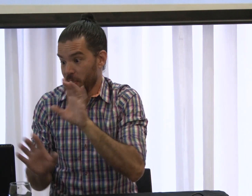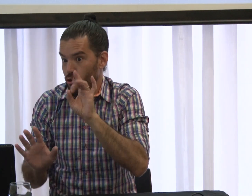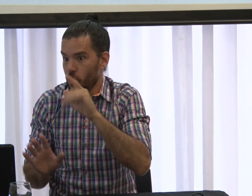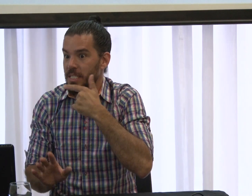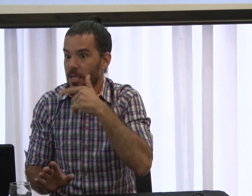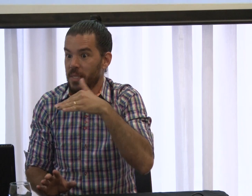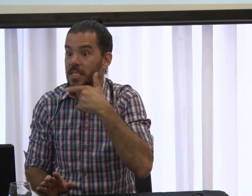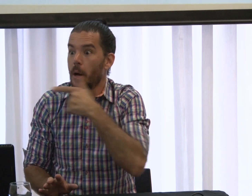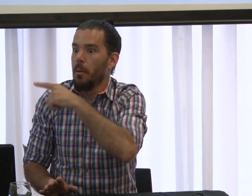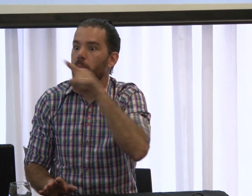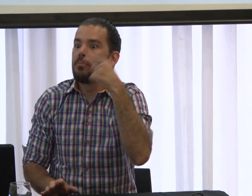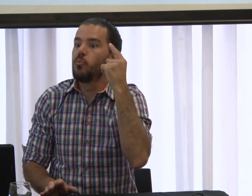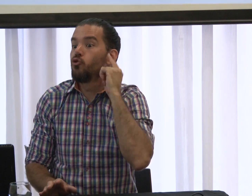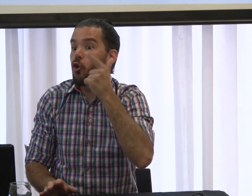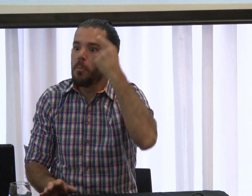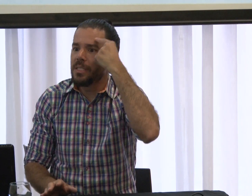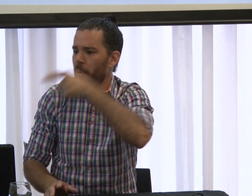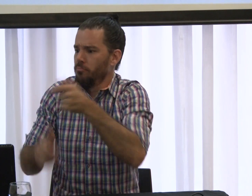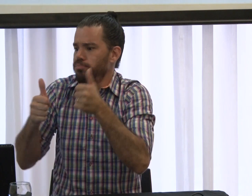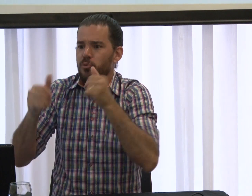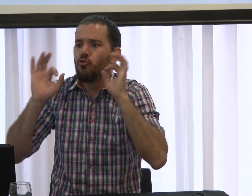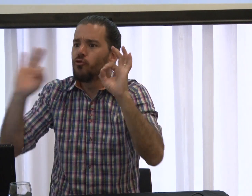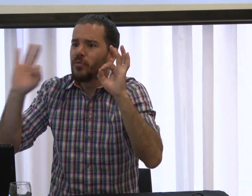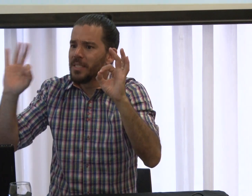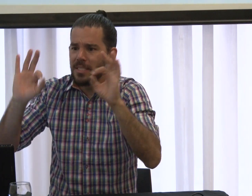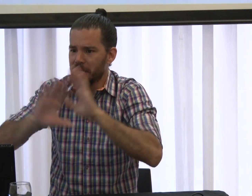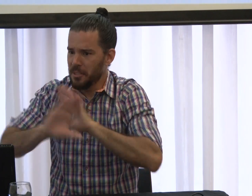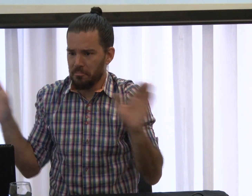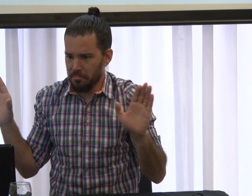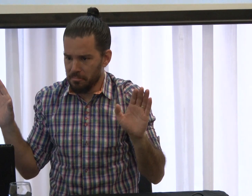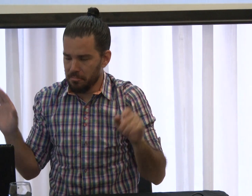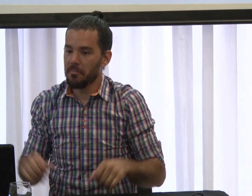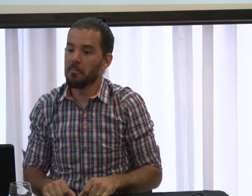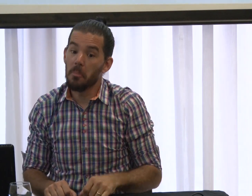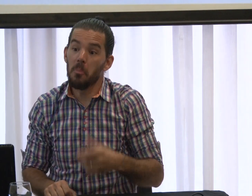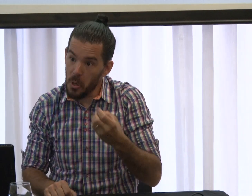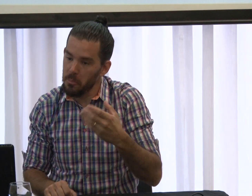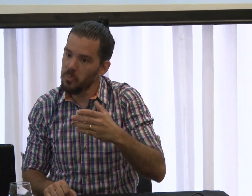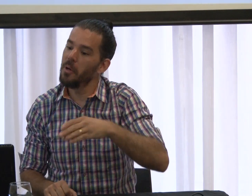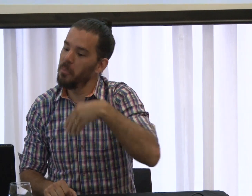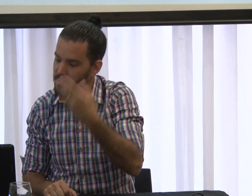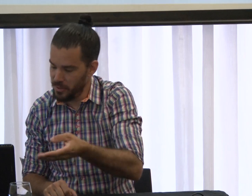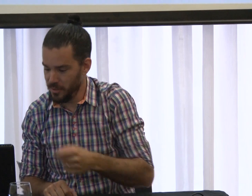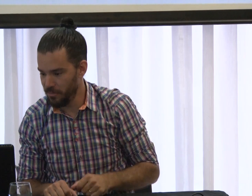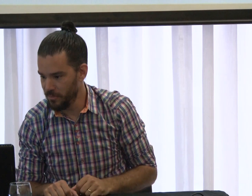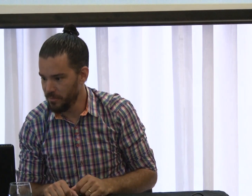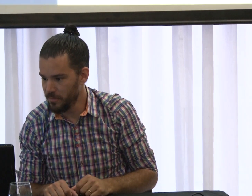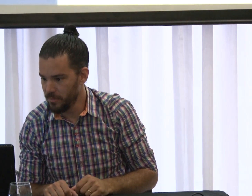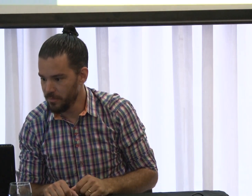había. Dice, solamente los comunicábamos por SMS y los otros en general pensaban, listo, con esto es suficiente, es lo